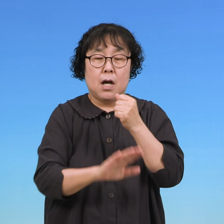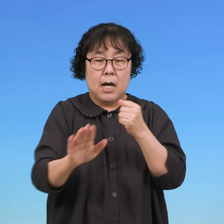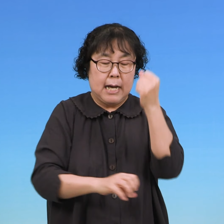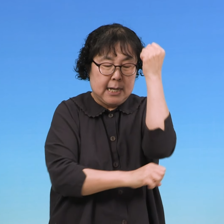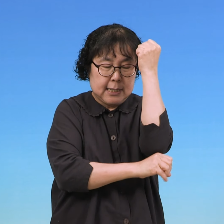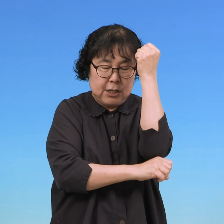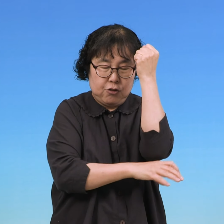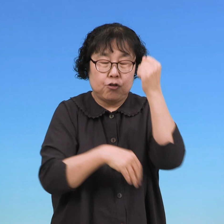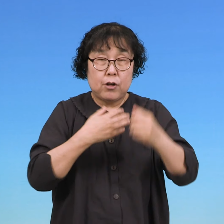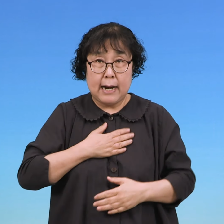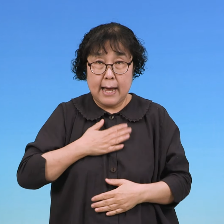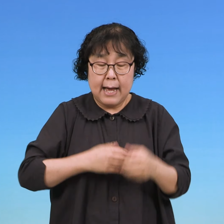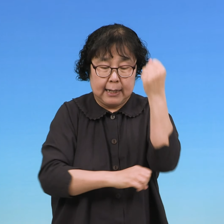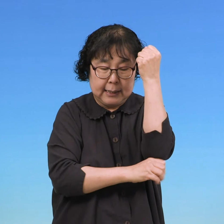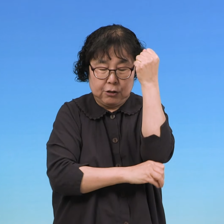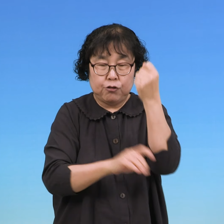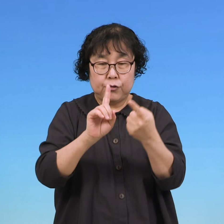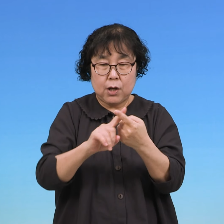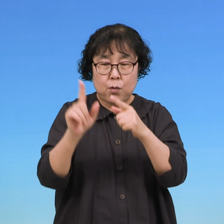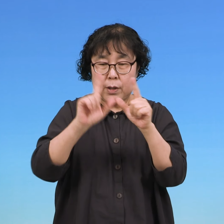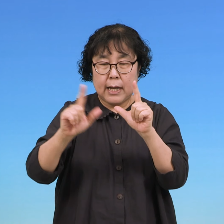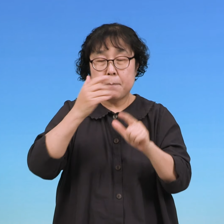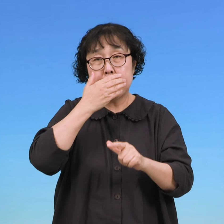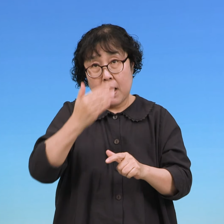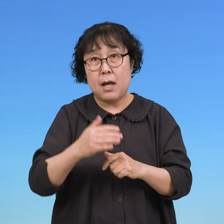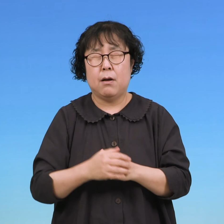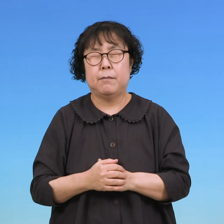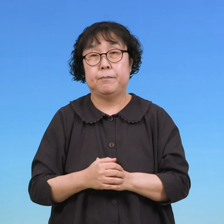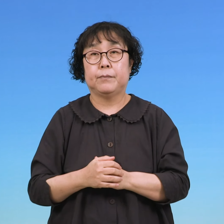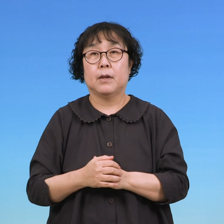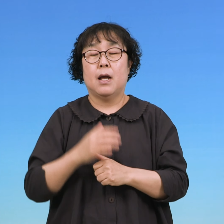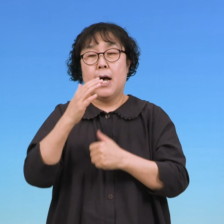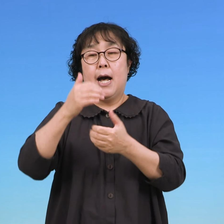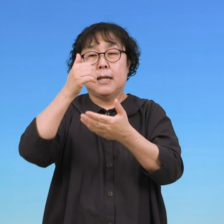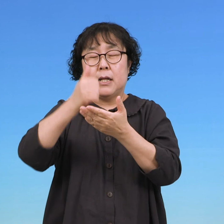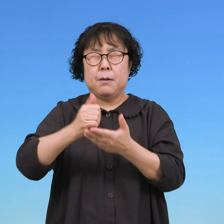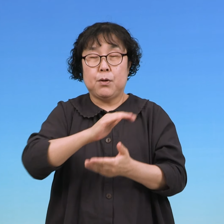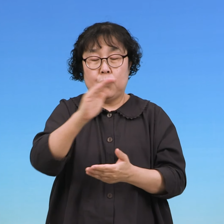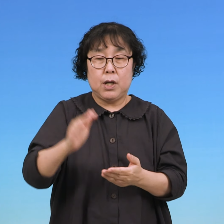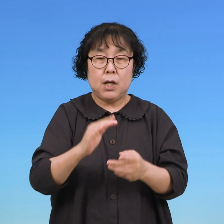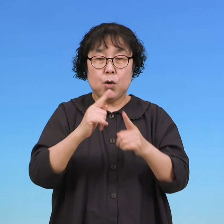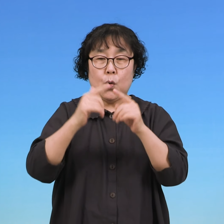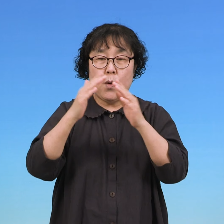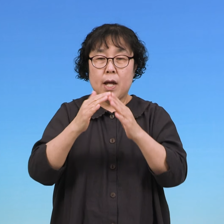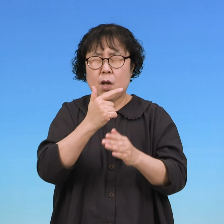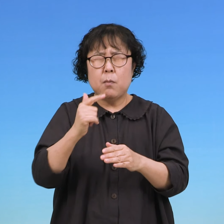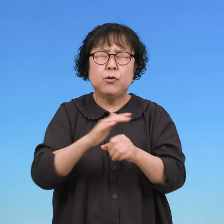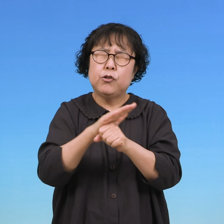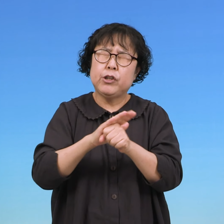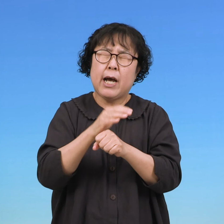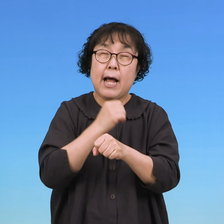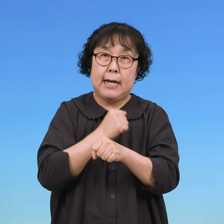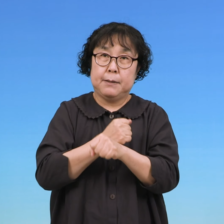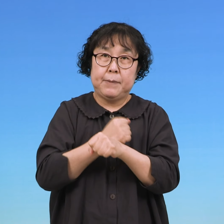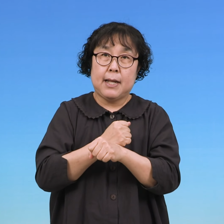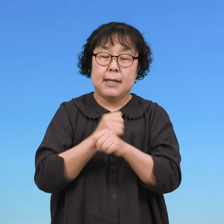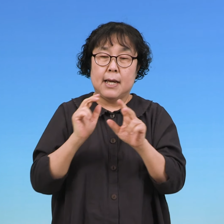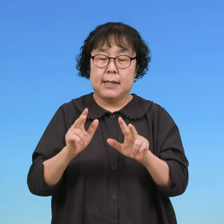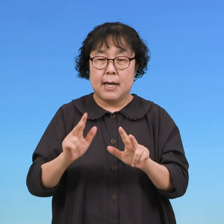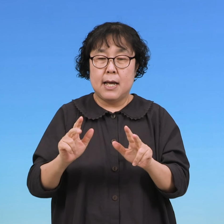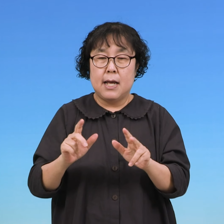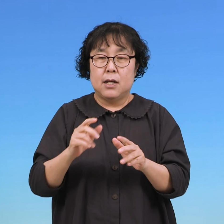참 하나님 우리 교회를 사랑하시는 게요, 이제 지금 보니까 순장님들과 또 믿음 좋으신 분들이